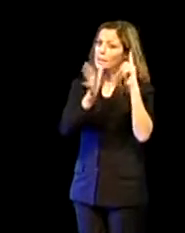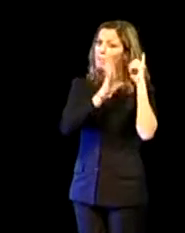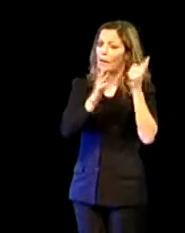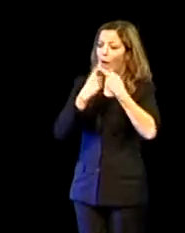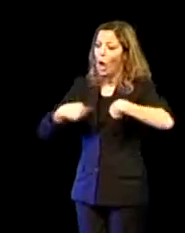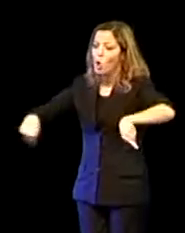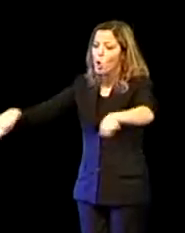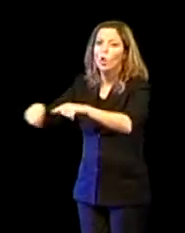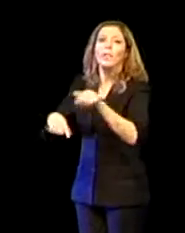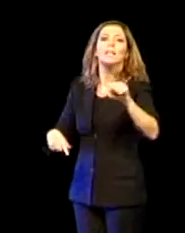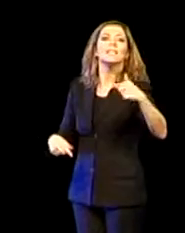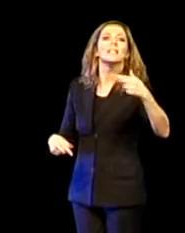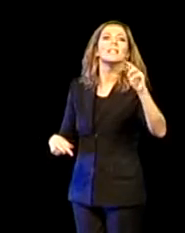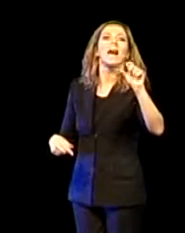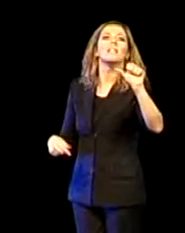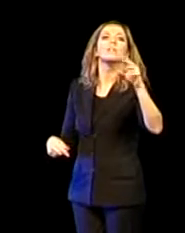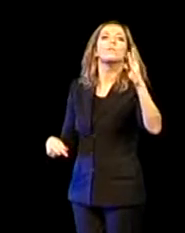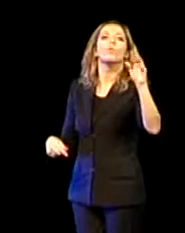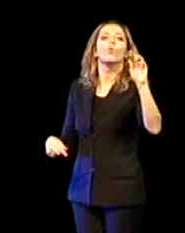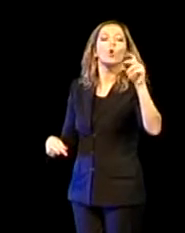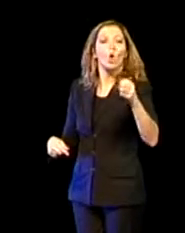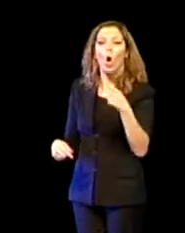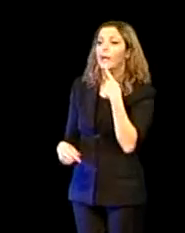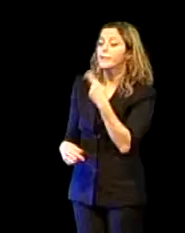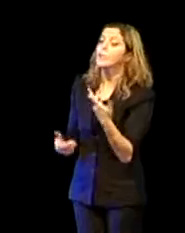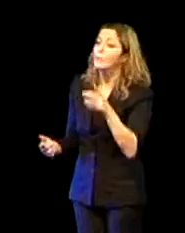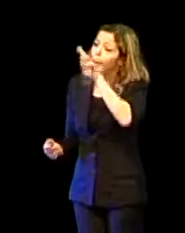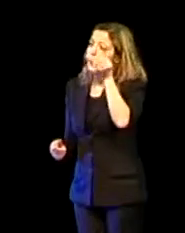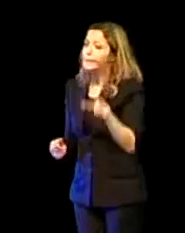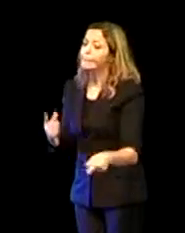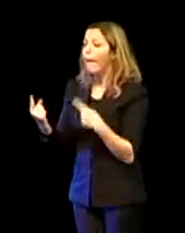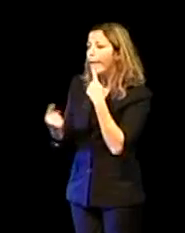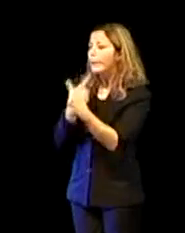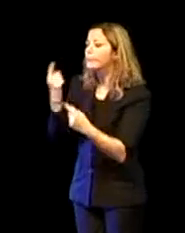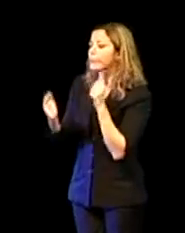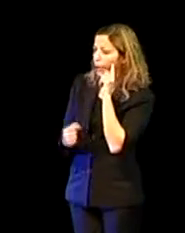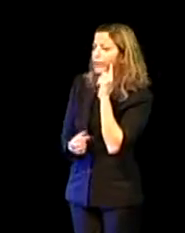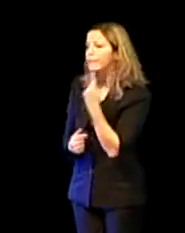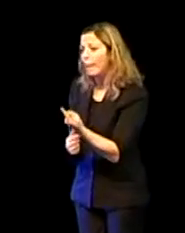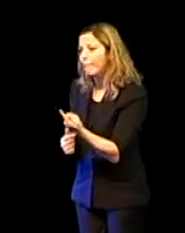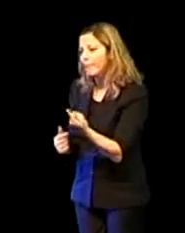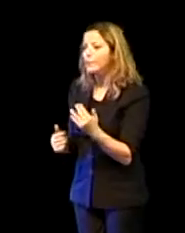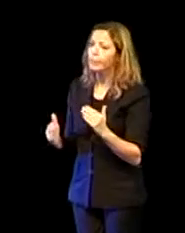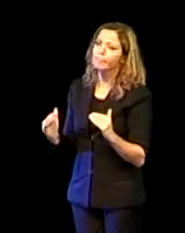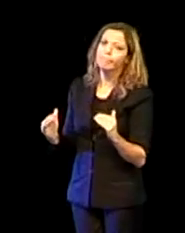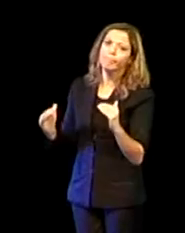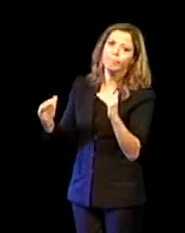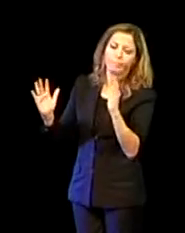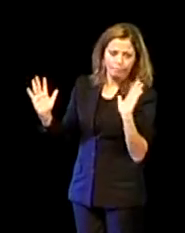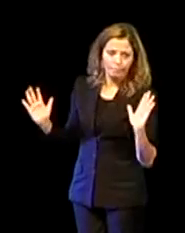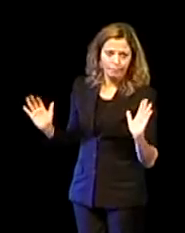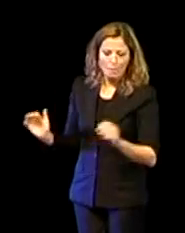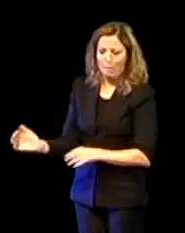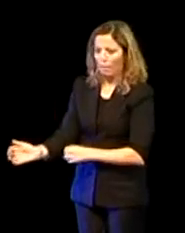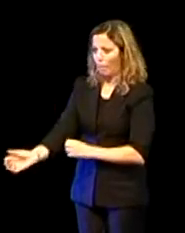pronunciando si a Riconosciuto i progressi fatti dalle autorità italiane per riallinearsi alle indicazioni che la corte Aveva aveva dato